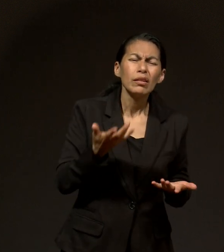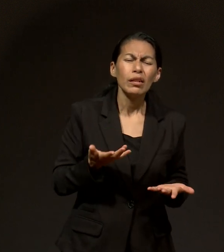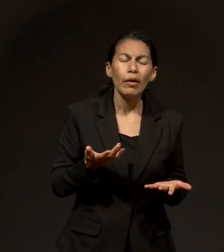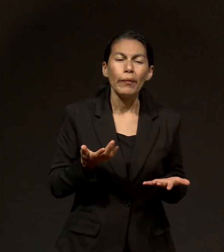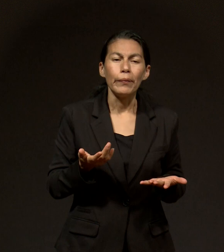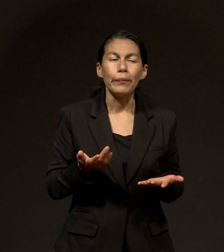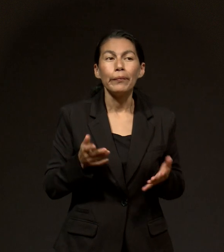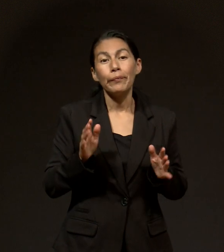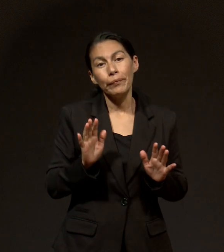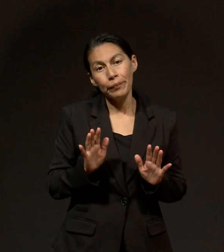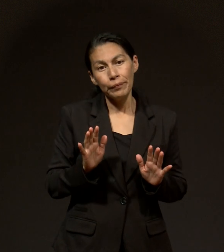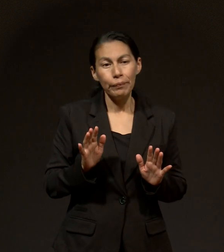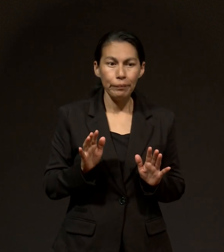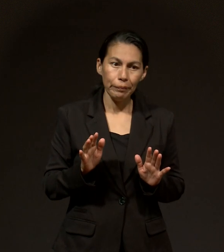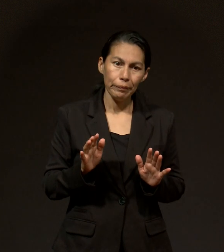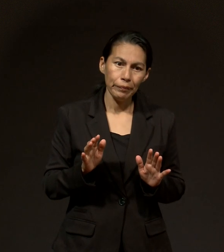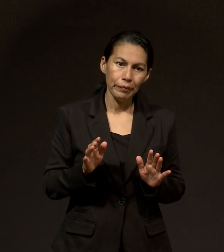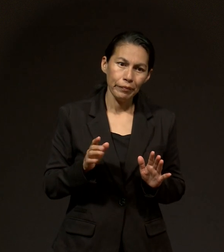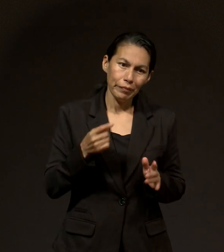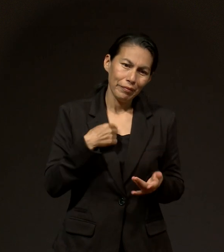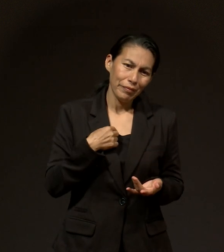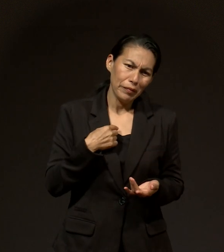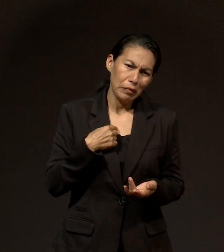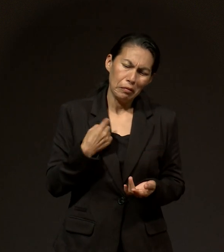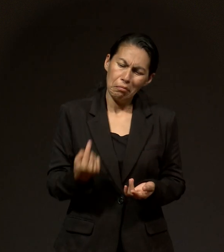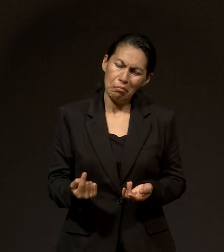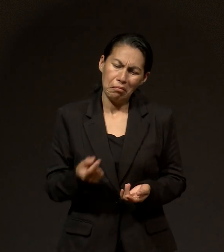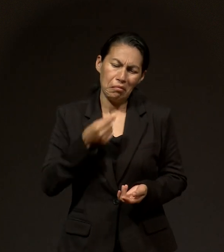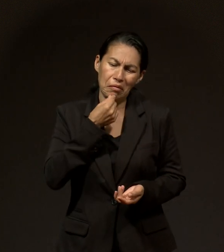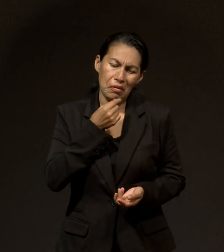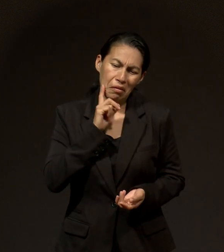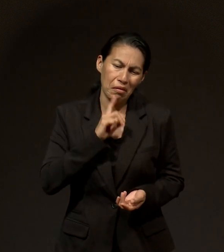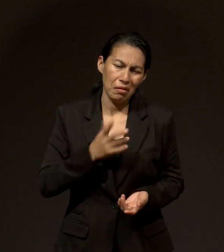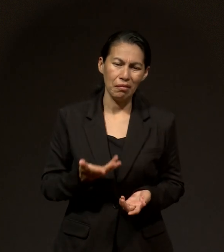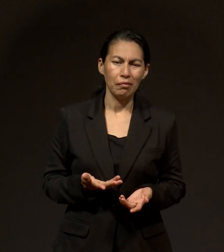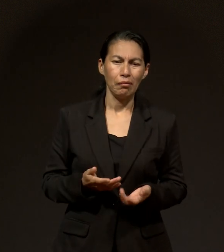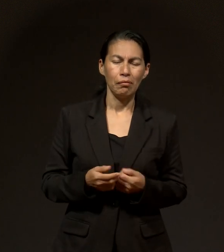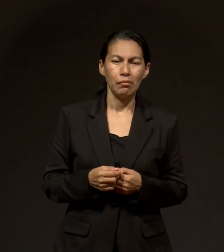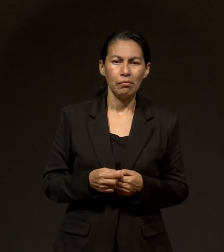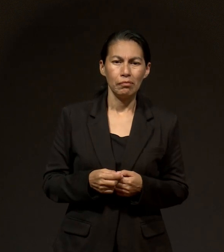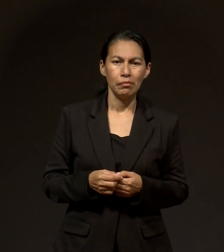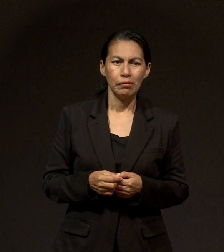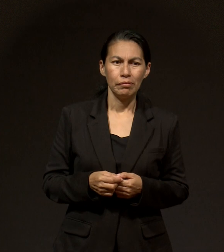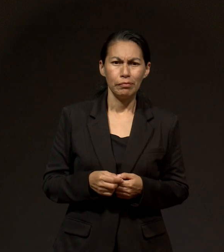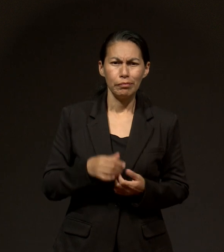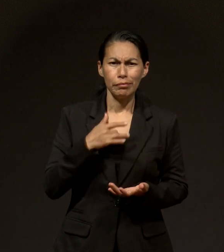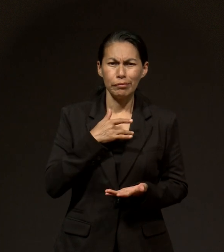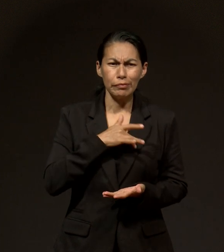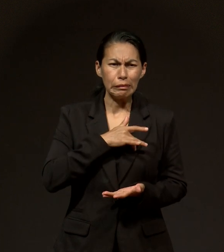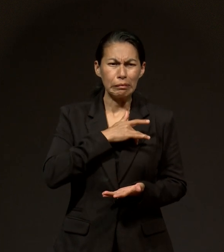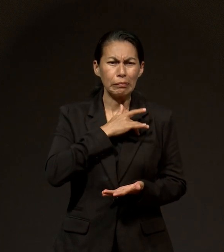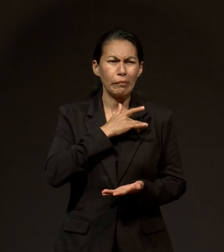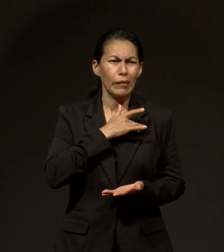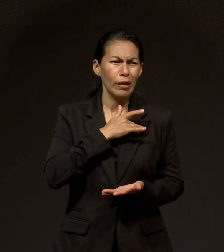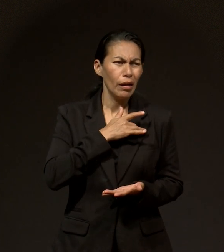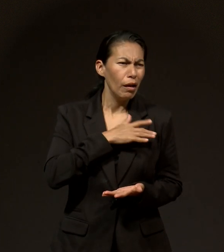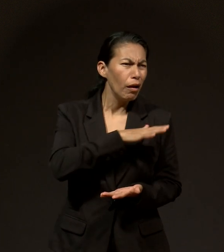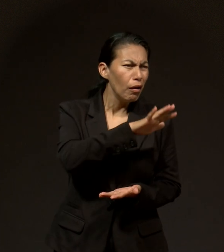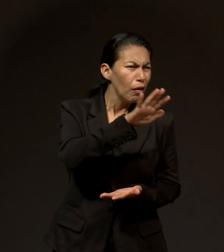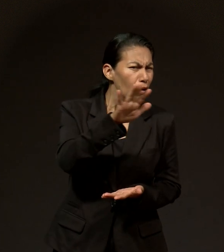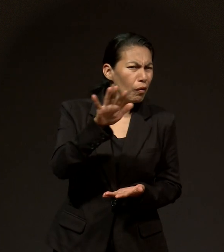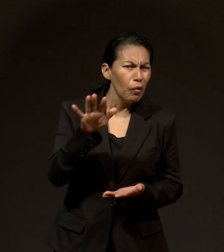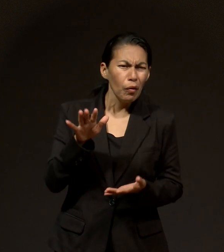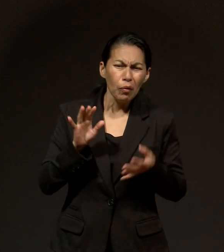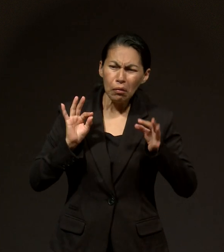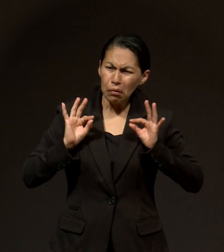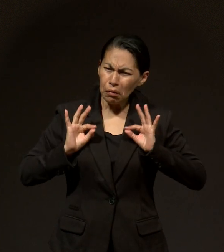pues bueno, este, la preparatoria, pues estaba yo bien chiquita, estaba yo una niña. Y yo lo sentía un